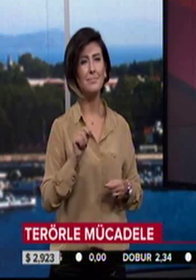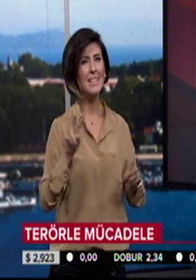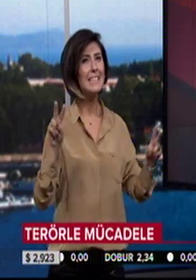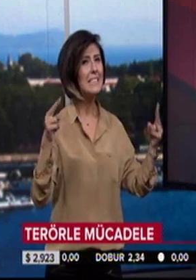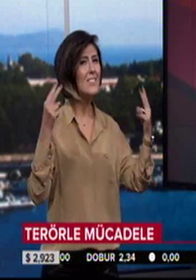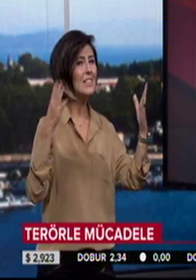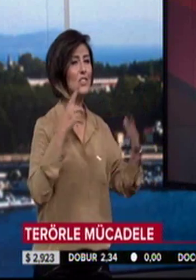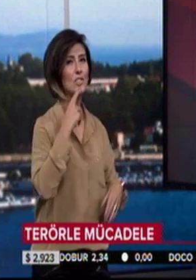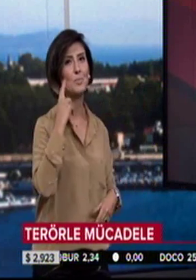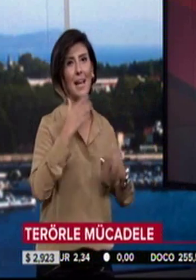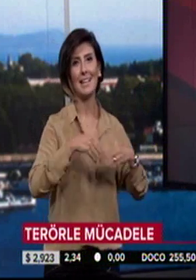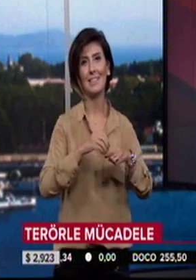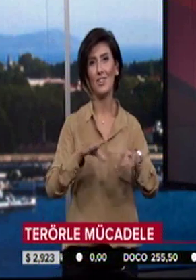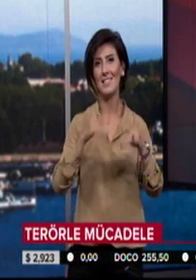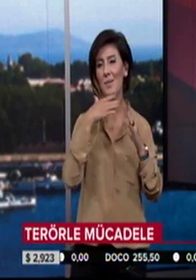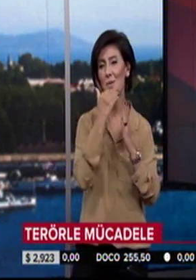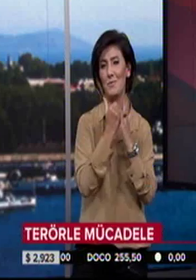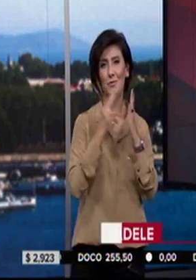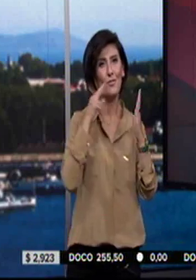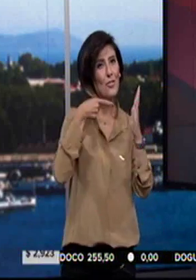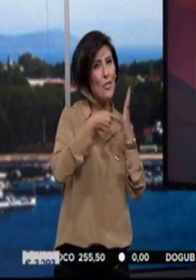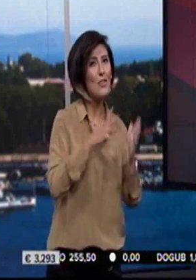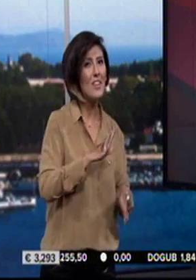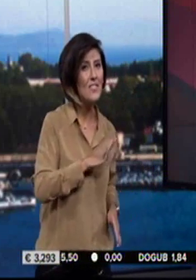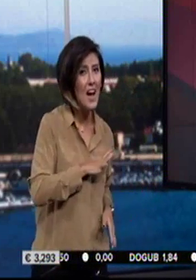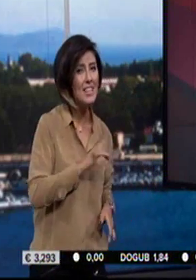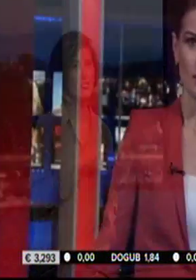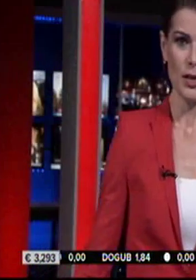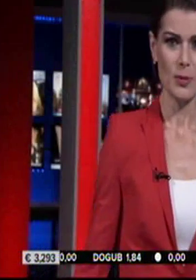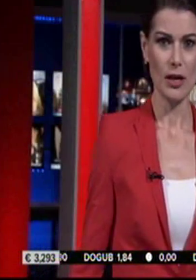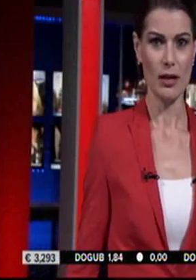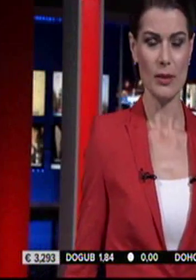sevgili seyirciler, işitme engelliler için hazırladığımız haberlerimizi noktalıyoruz.